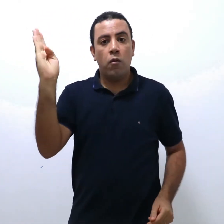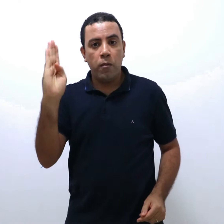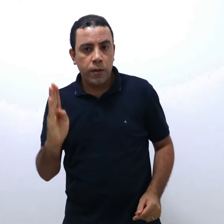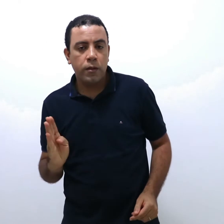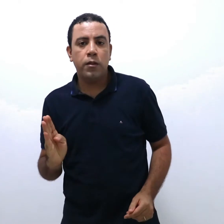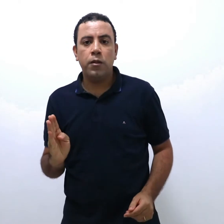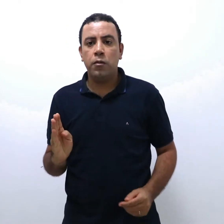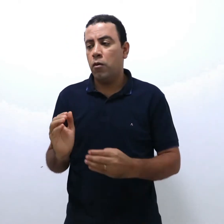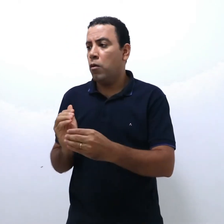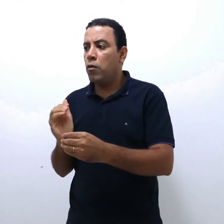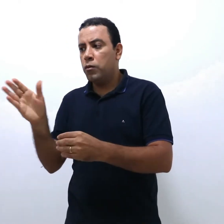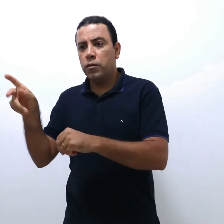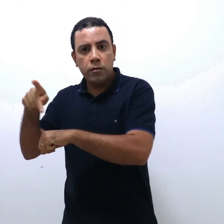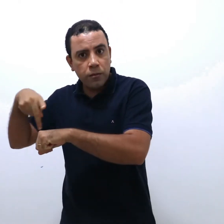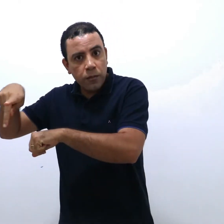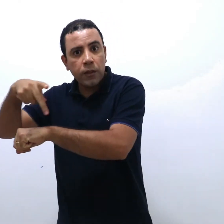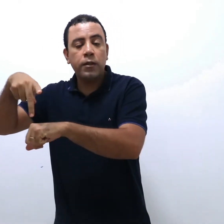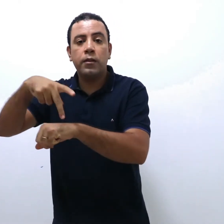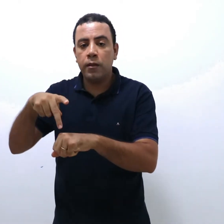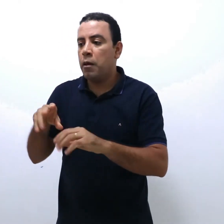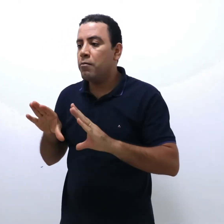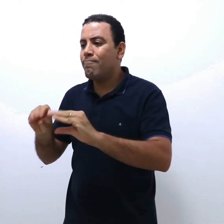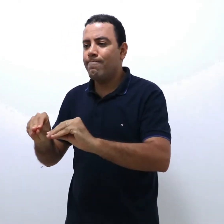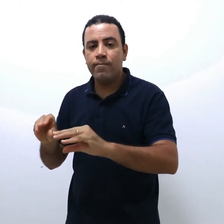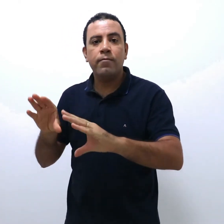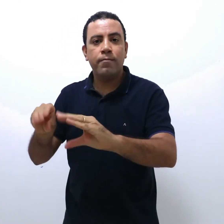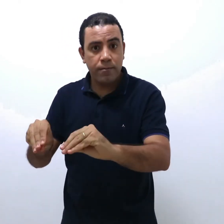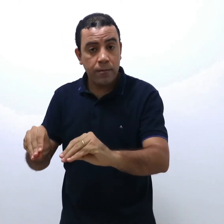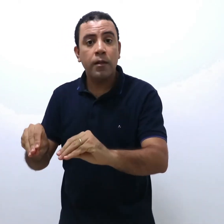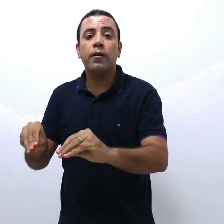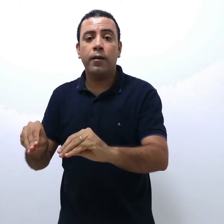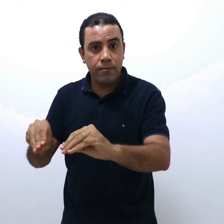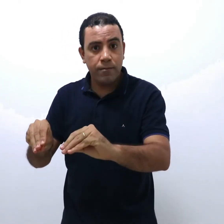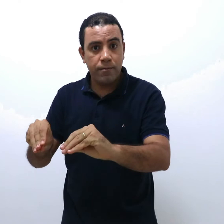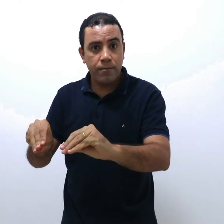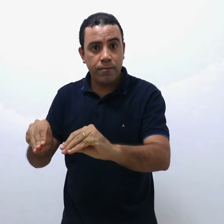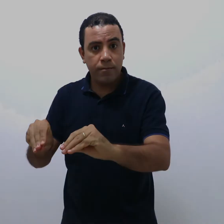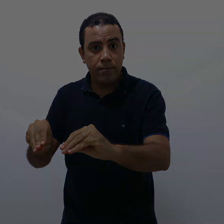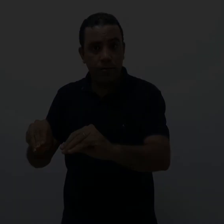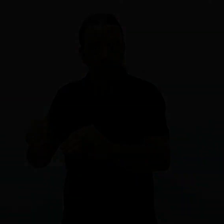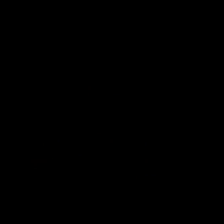aqui no Brasil e em diversos países que foram então colonizados.